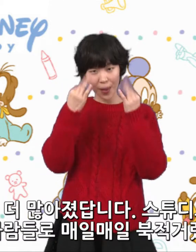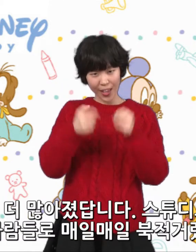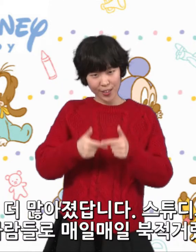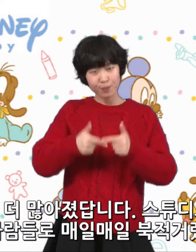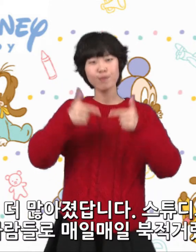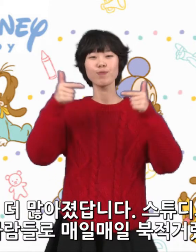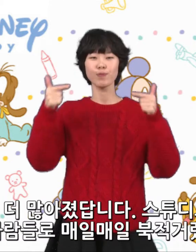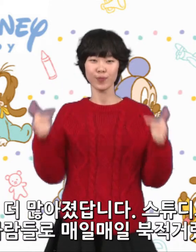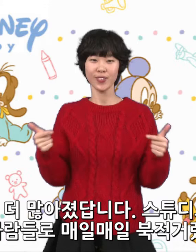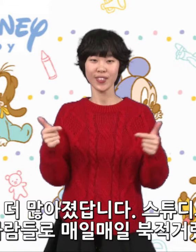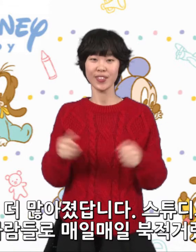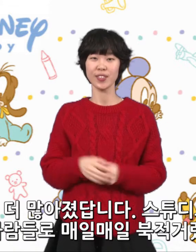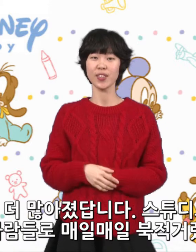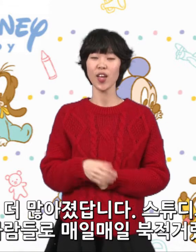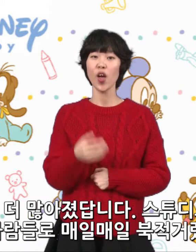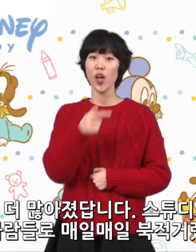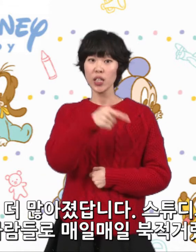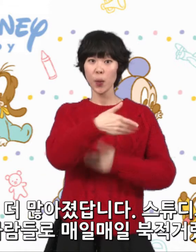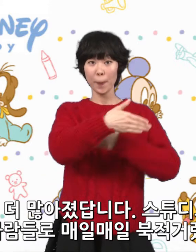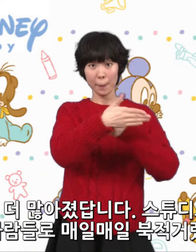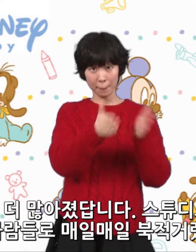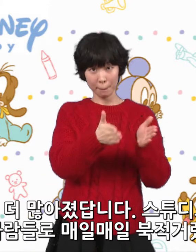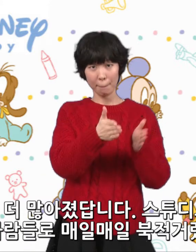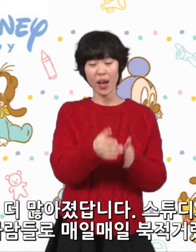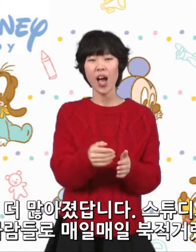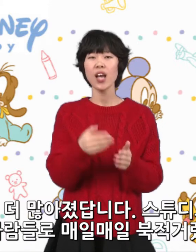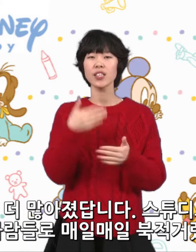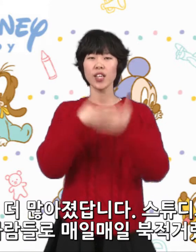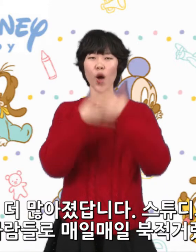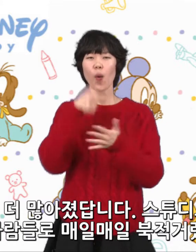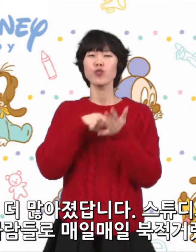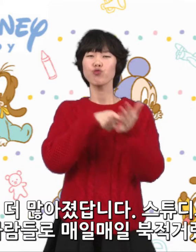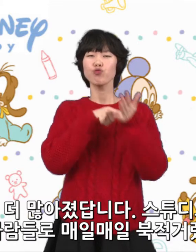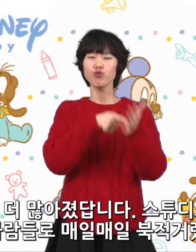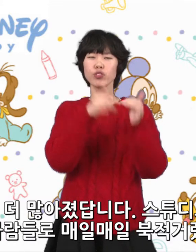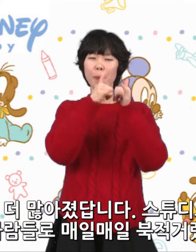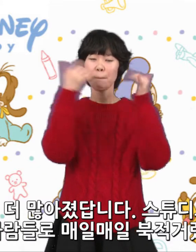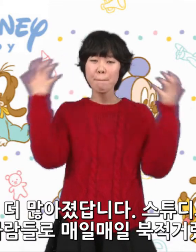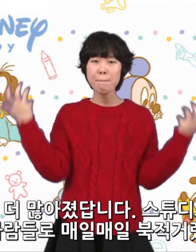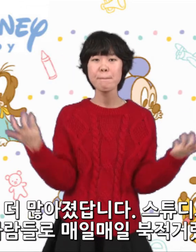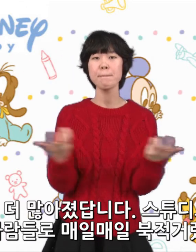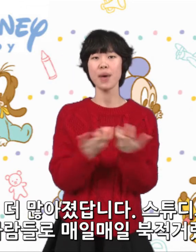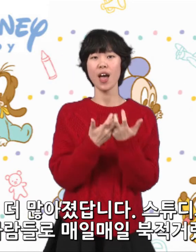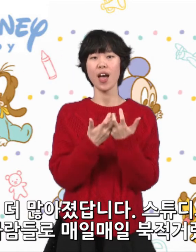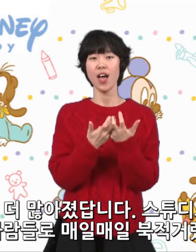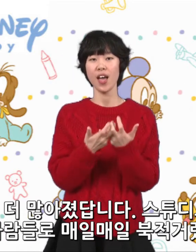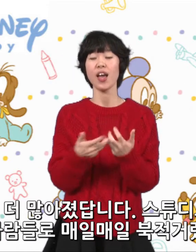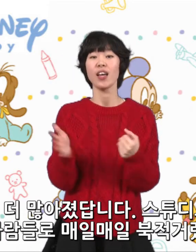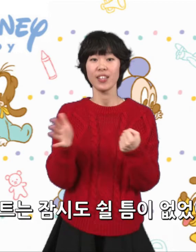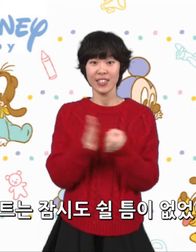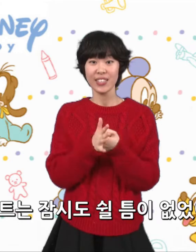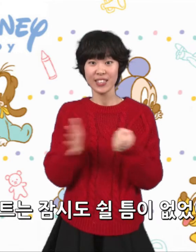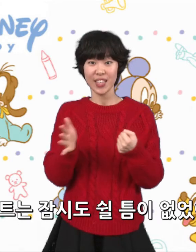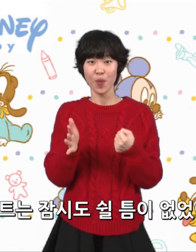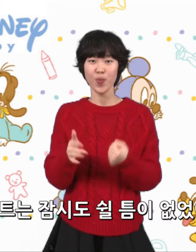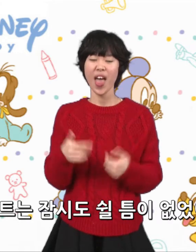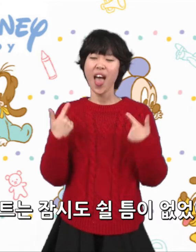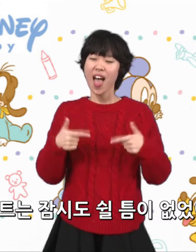만화가들도 더 많아졌답니다. 스튜디오에는 영화를 주문하는 사람들로 매일매일 북적거렸어요.